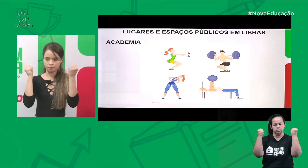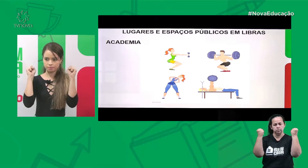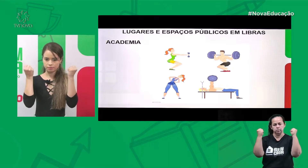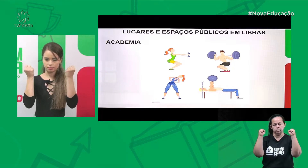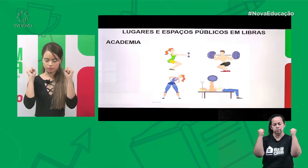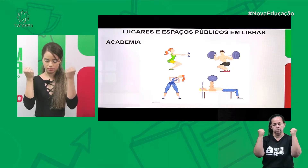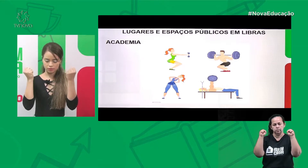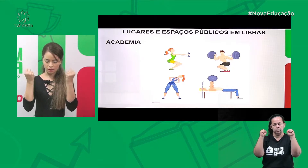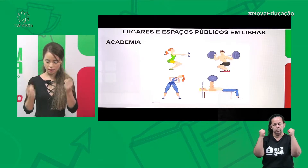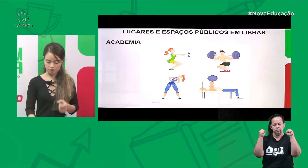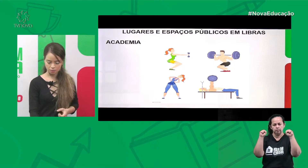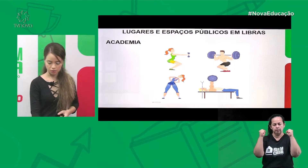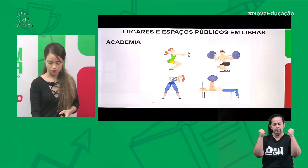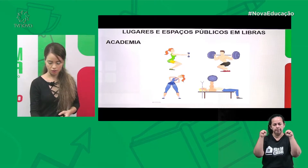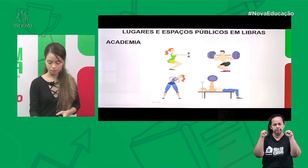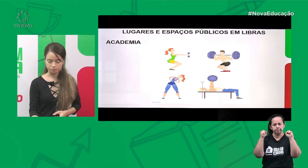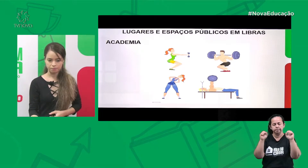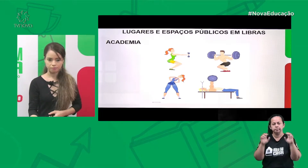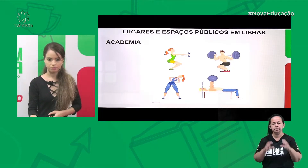academia,